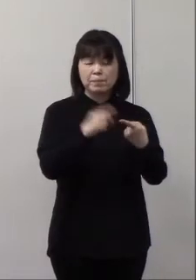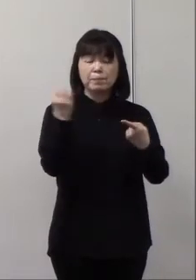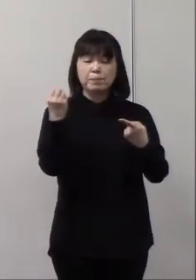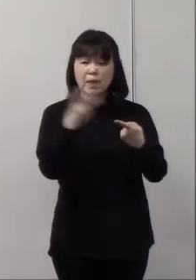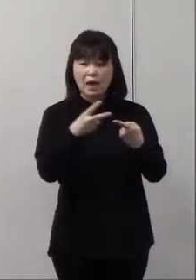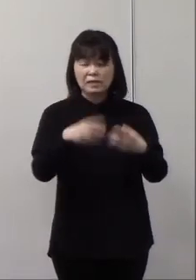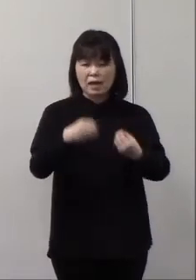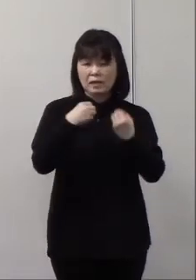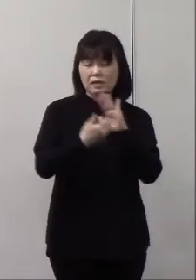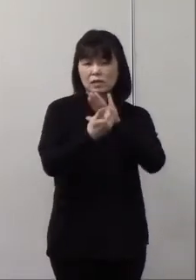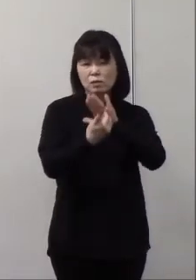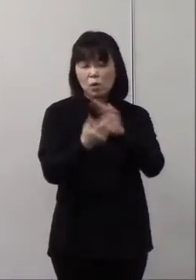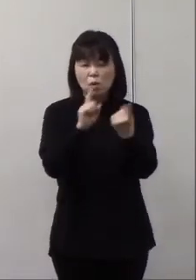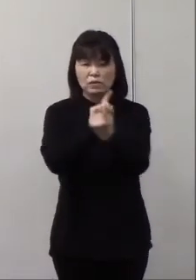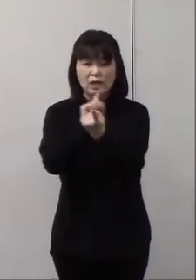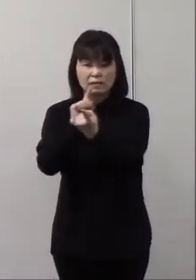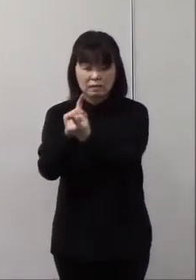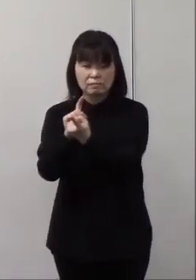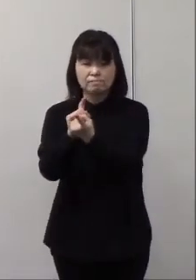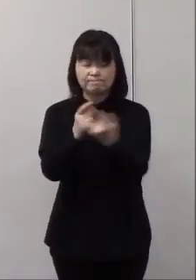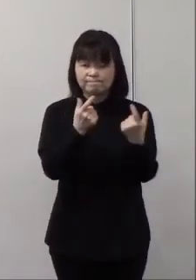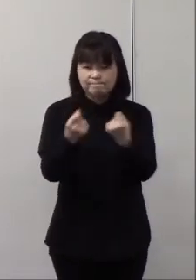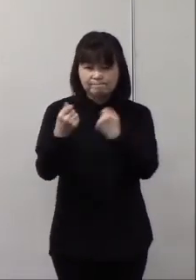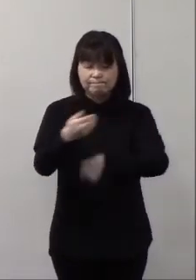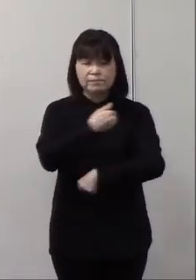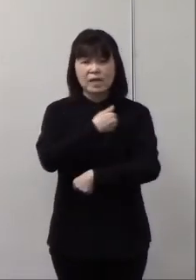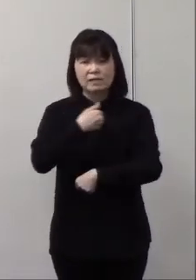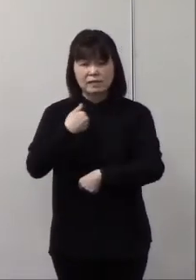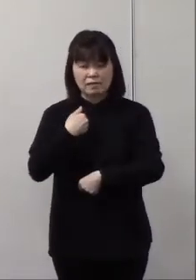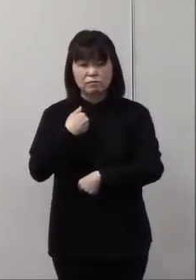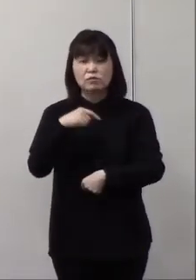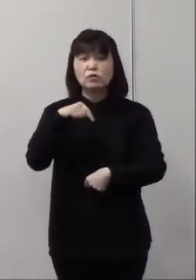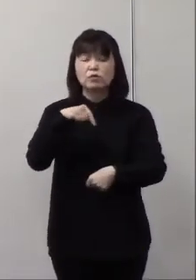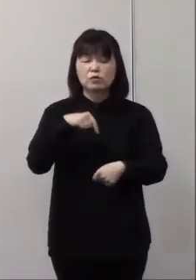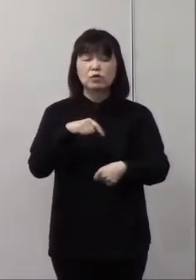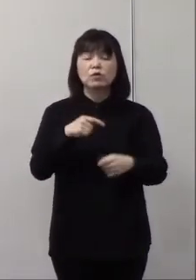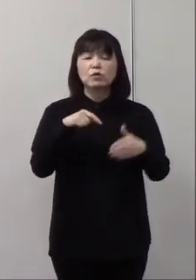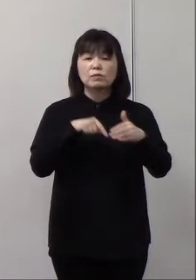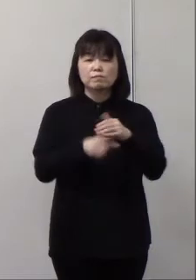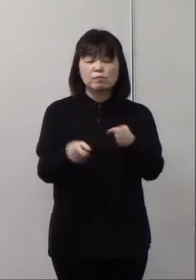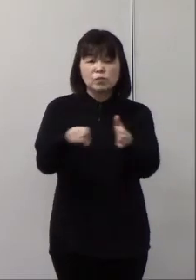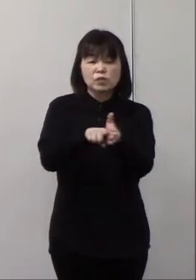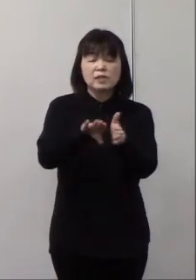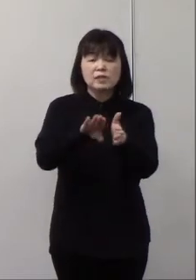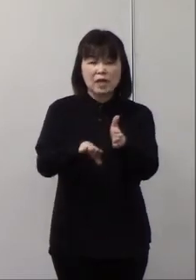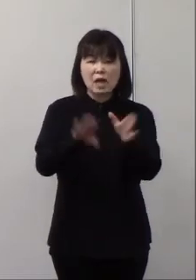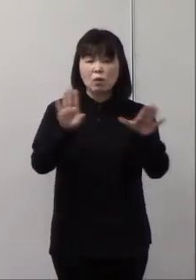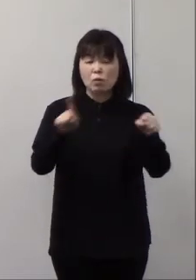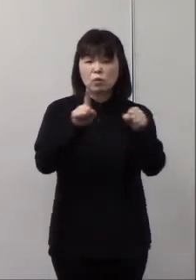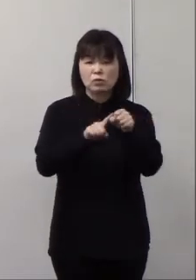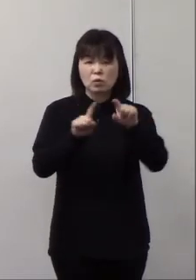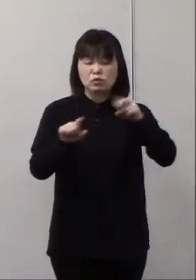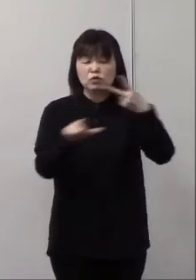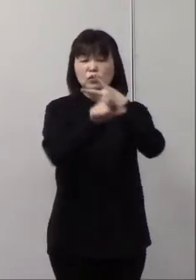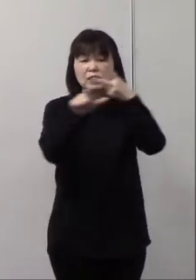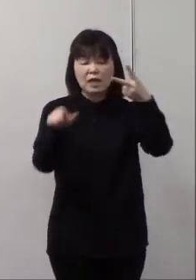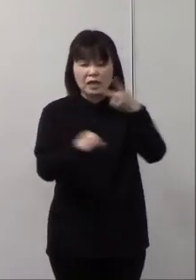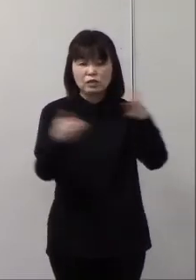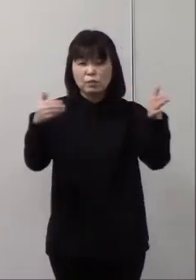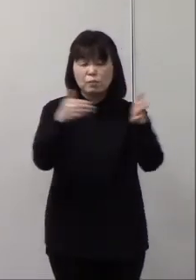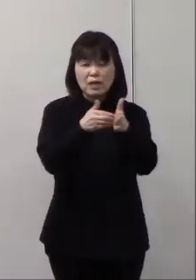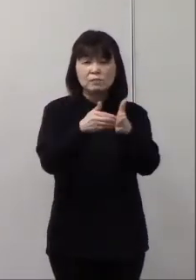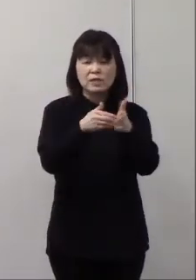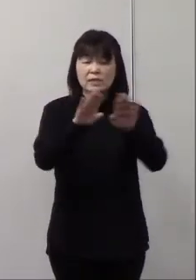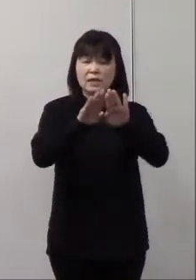行った上で、今年の12月末までに開催される有料の芸